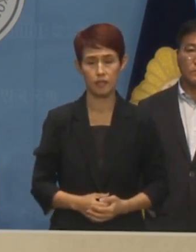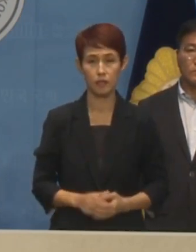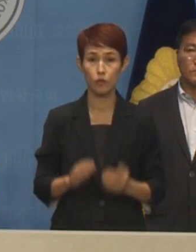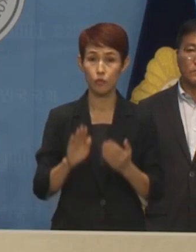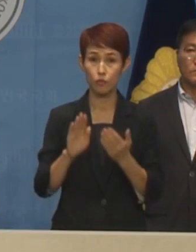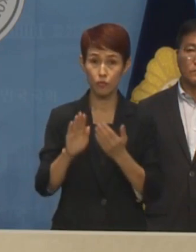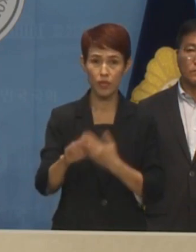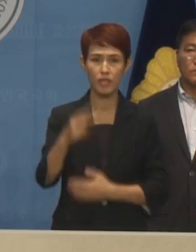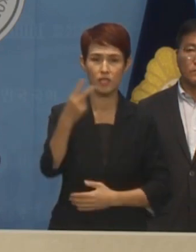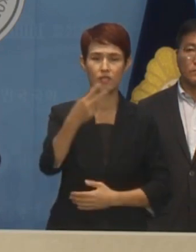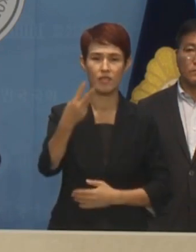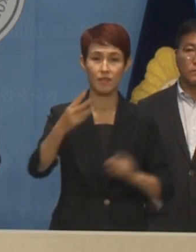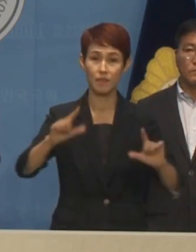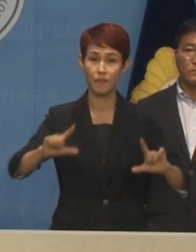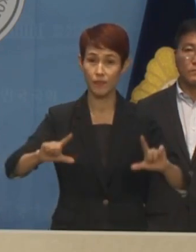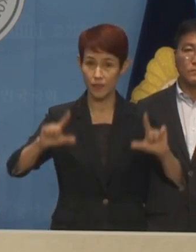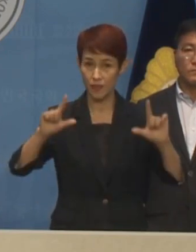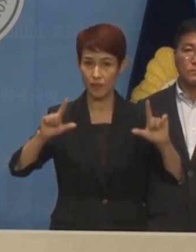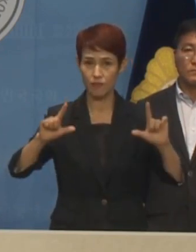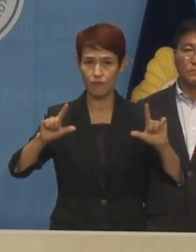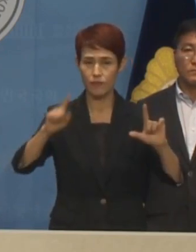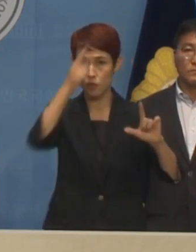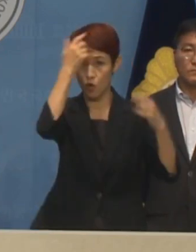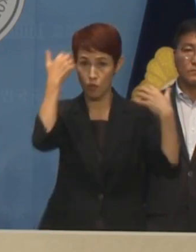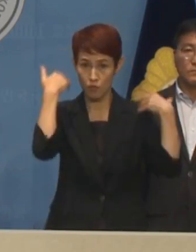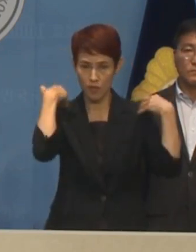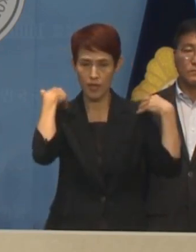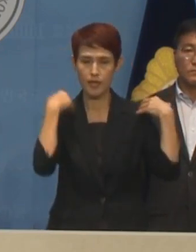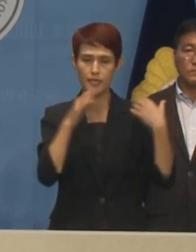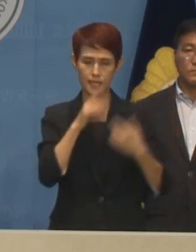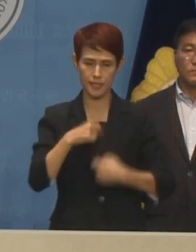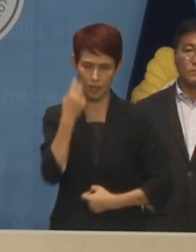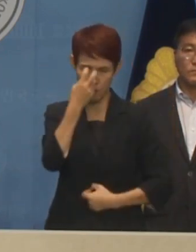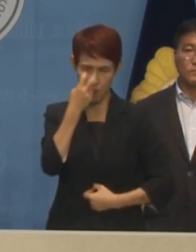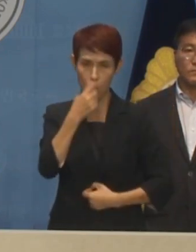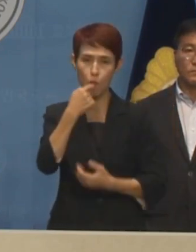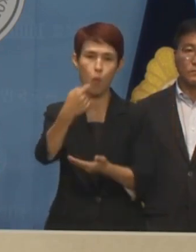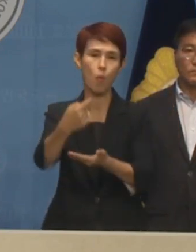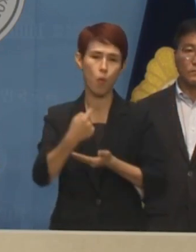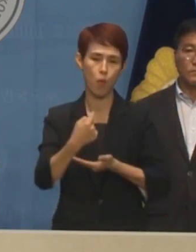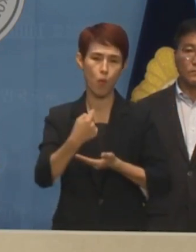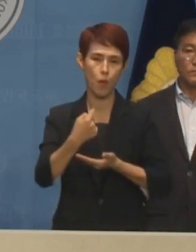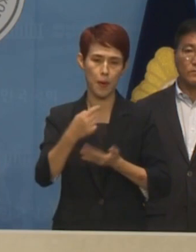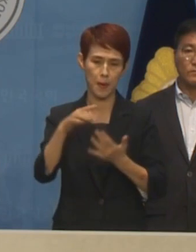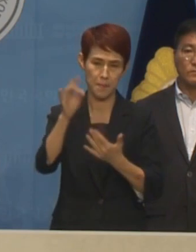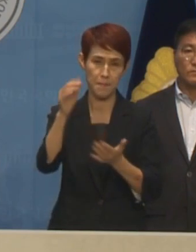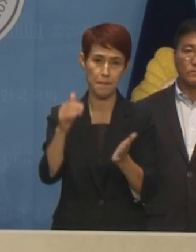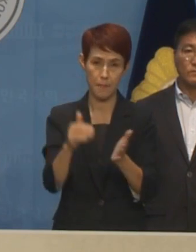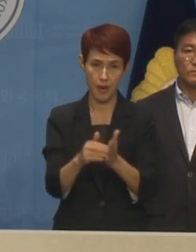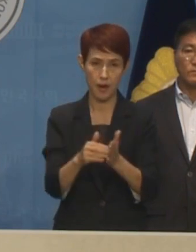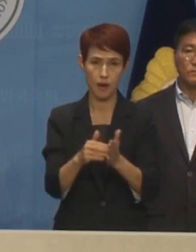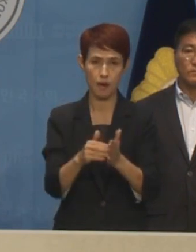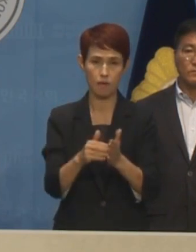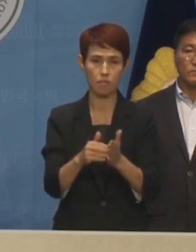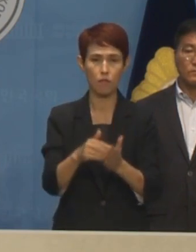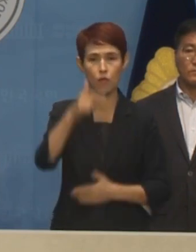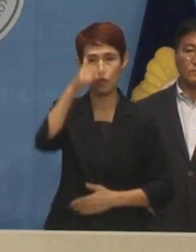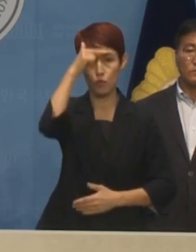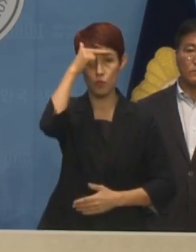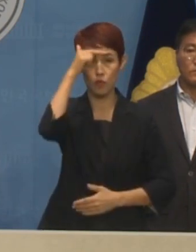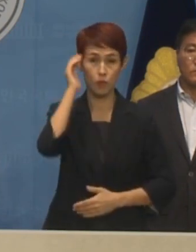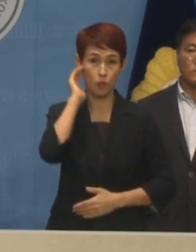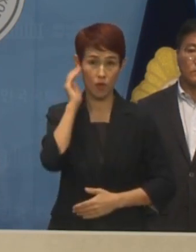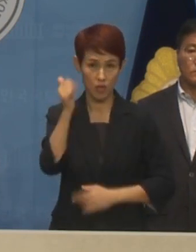이후 2003년 정부의 진상보고서가 채택되고 국가수반으로서 노무현